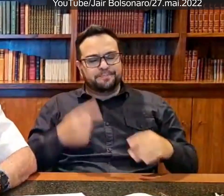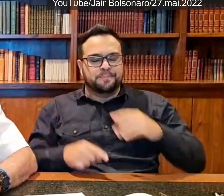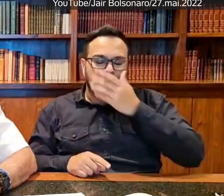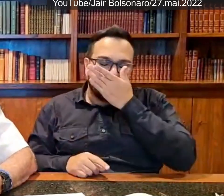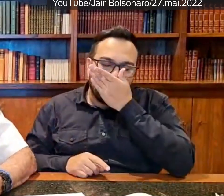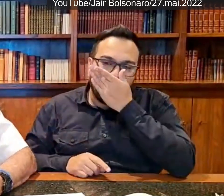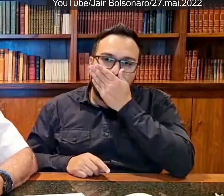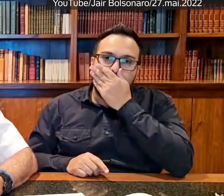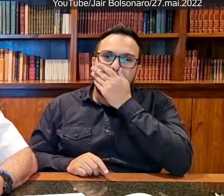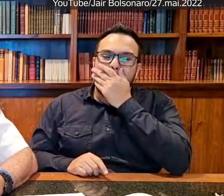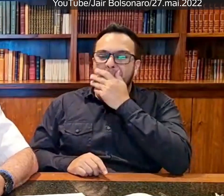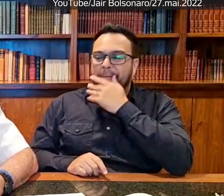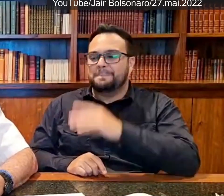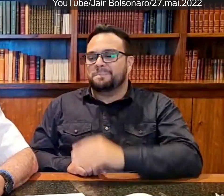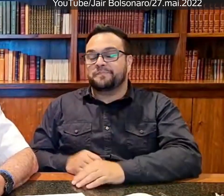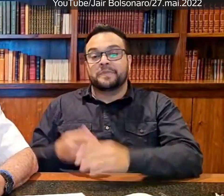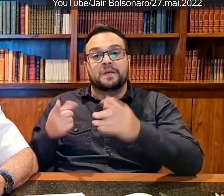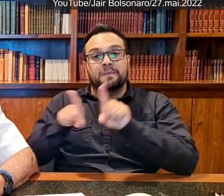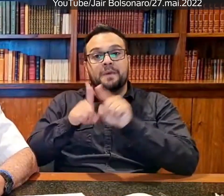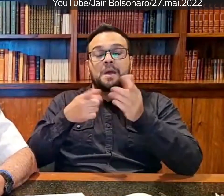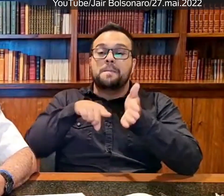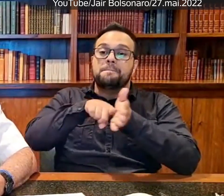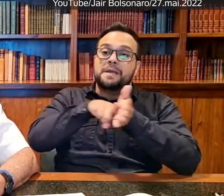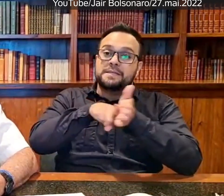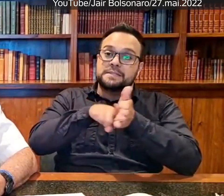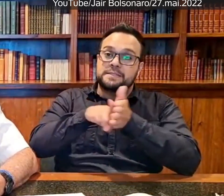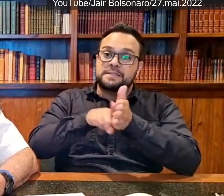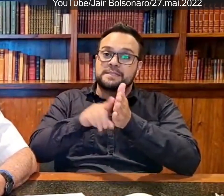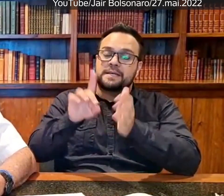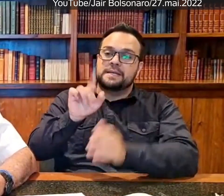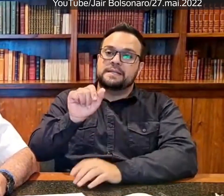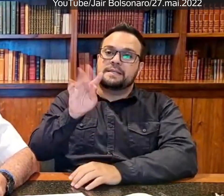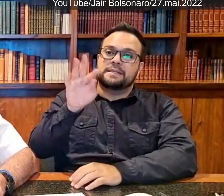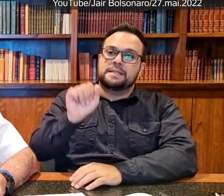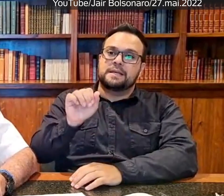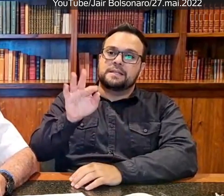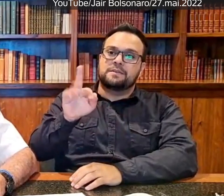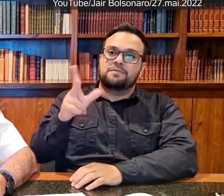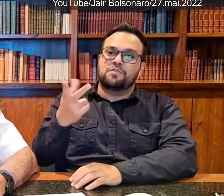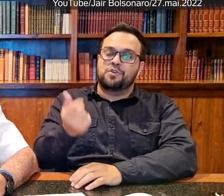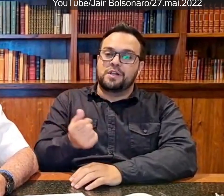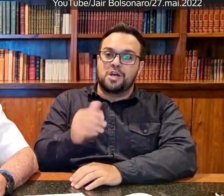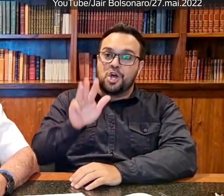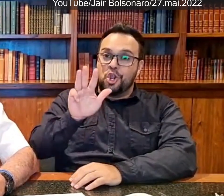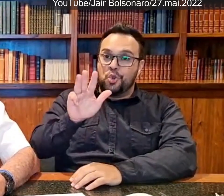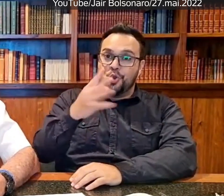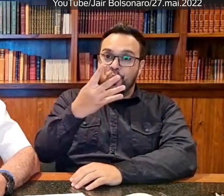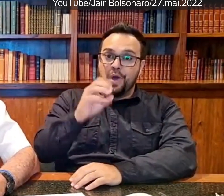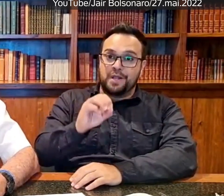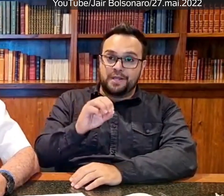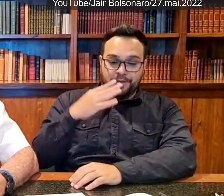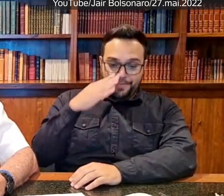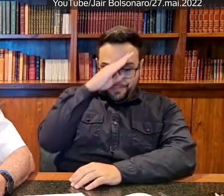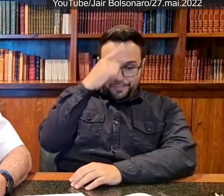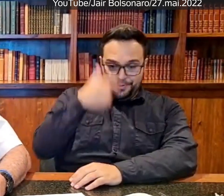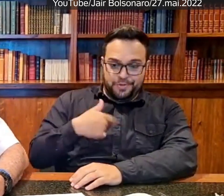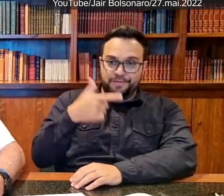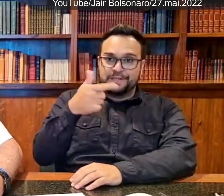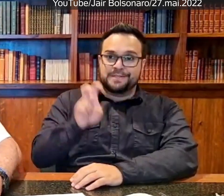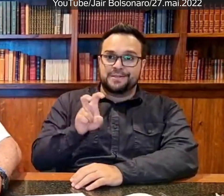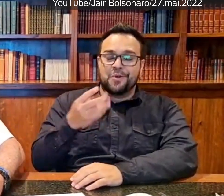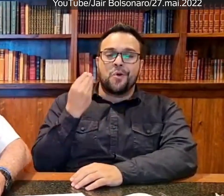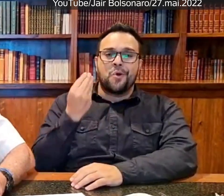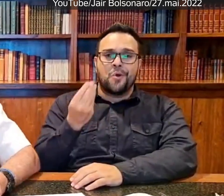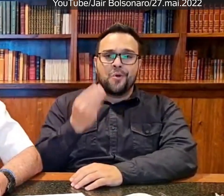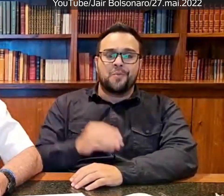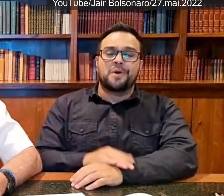Vem aí a pesquisa da Folha, Lula 40, Bolsonaro 25. Achei. E nós temos a declaração